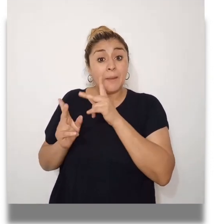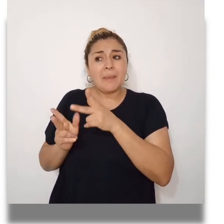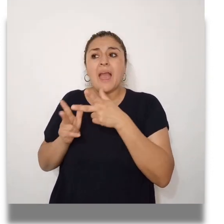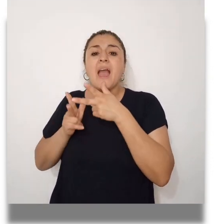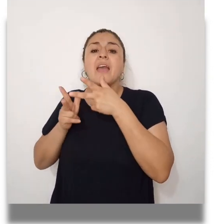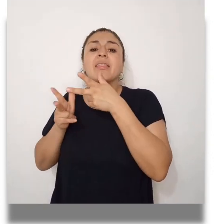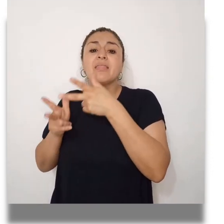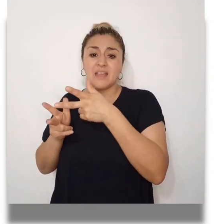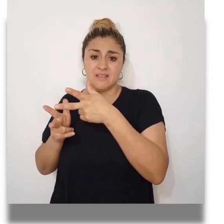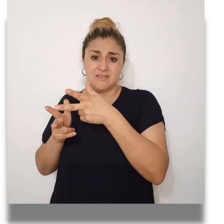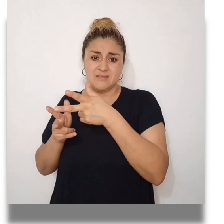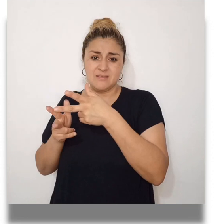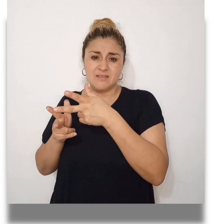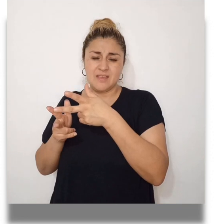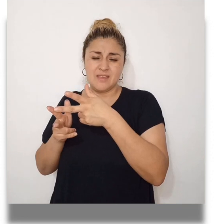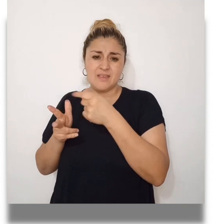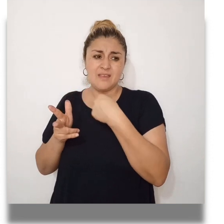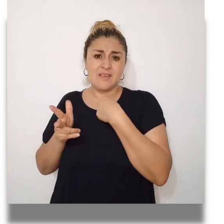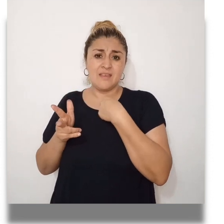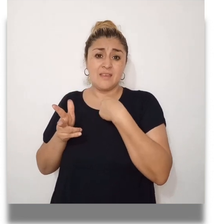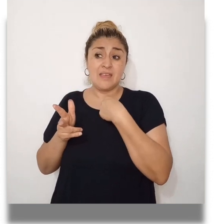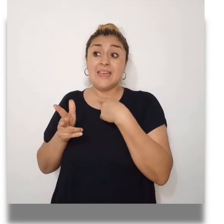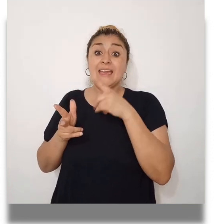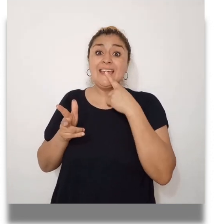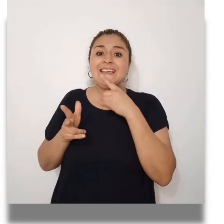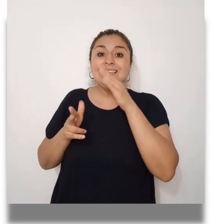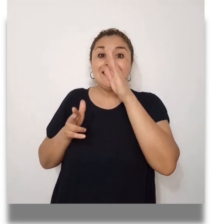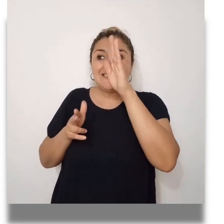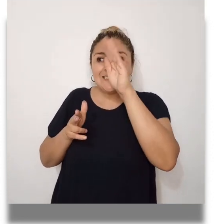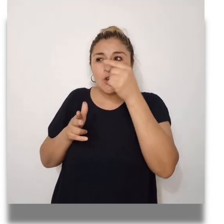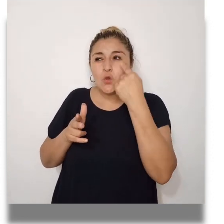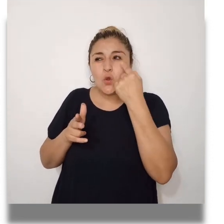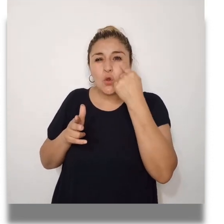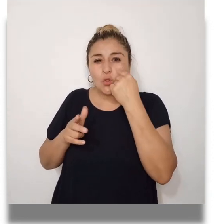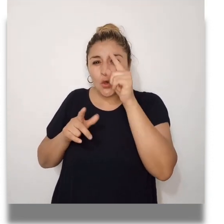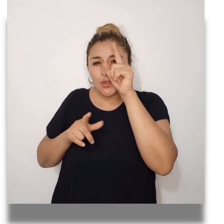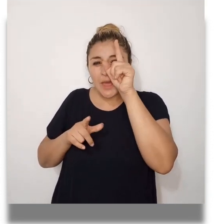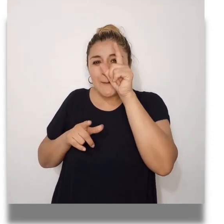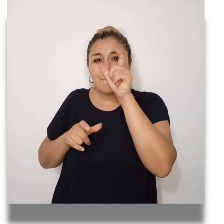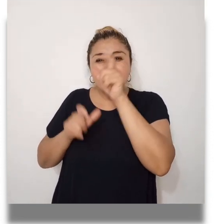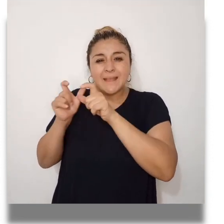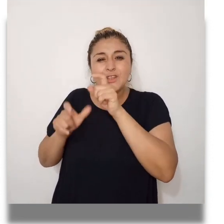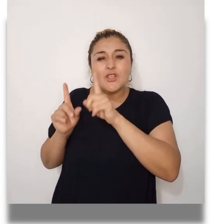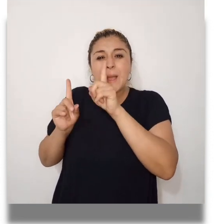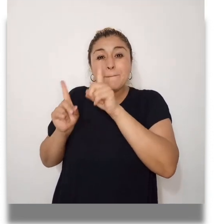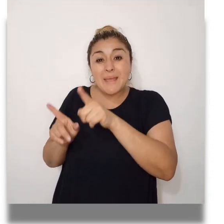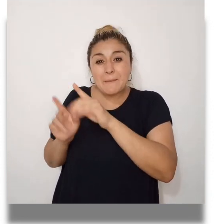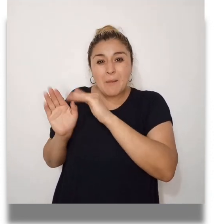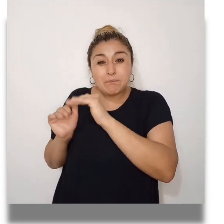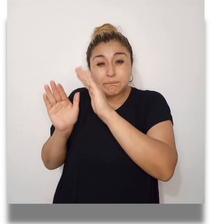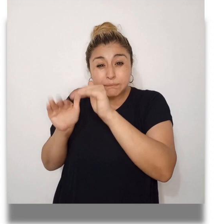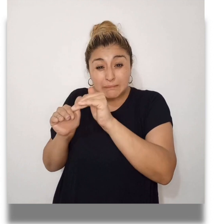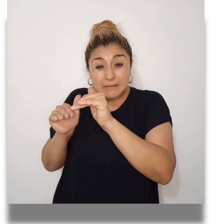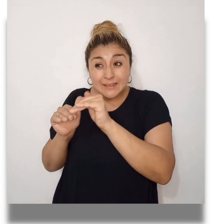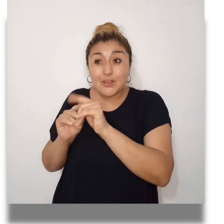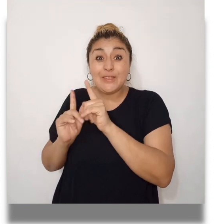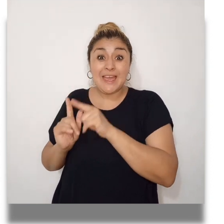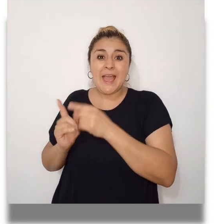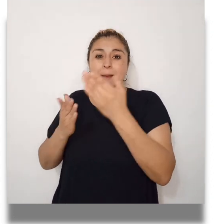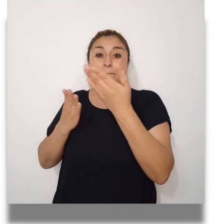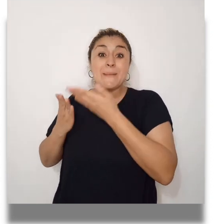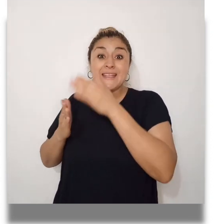Que aquel que es simple entre aquí. Chacune de ces femmes crie et invite la même